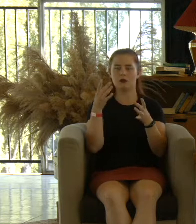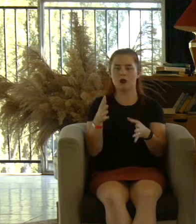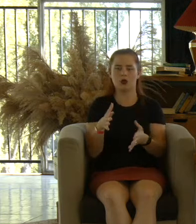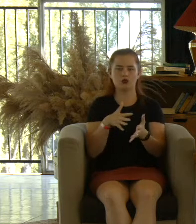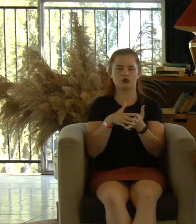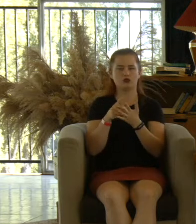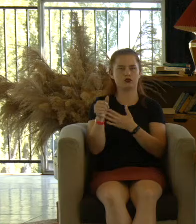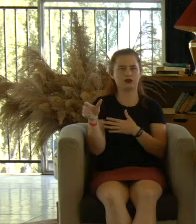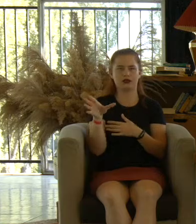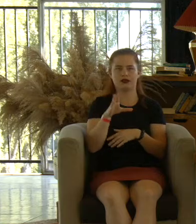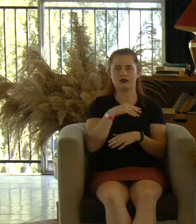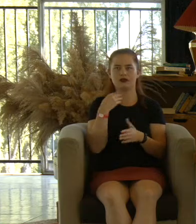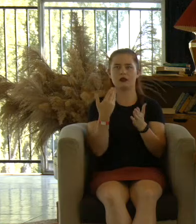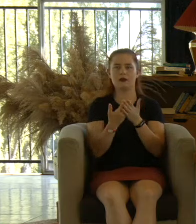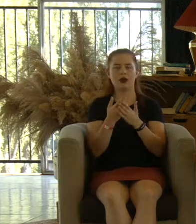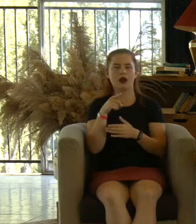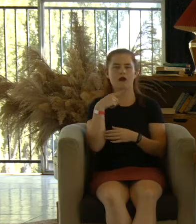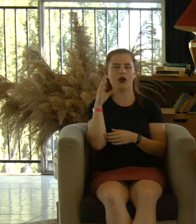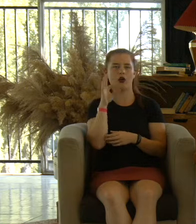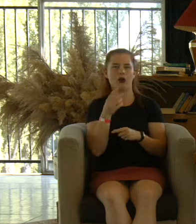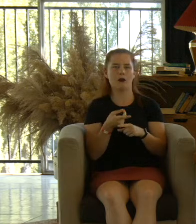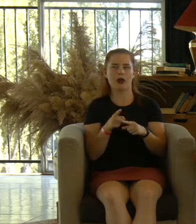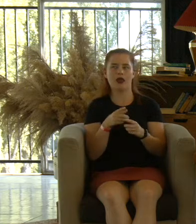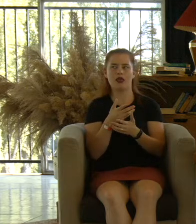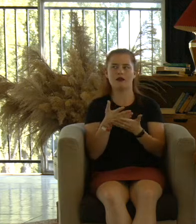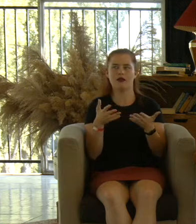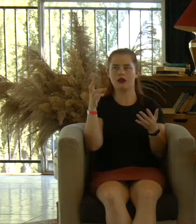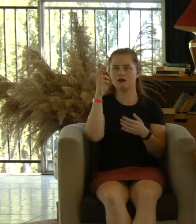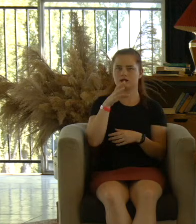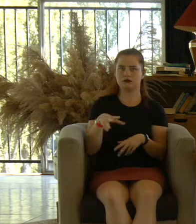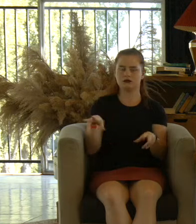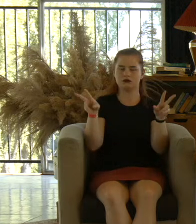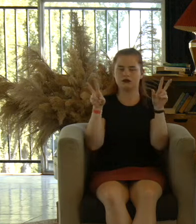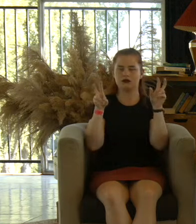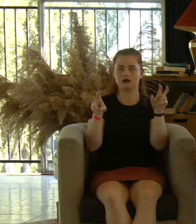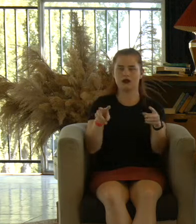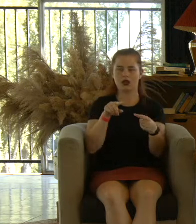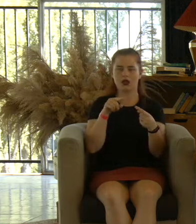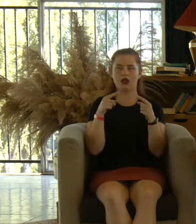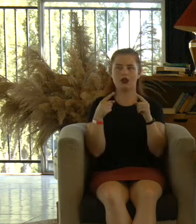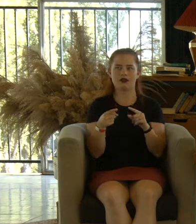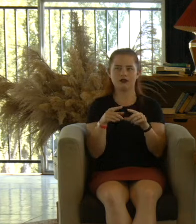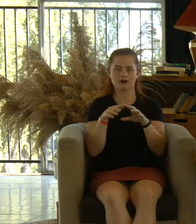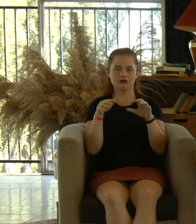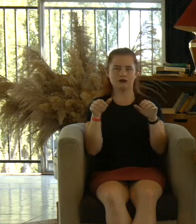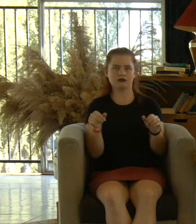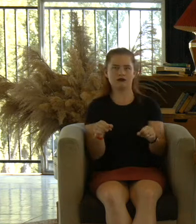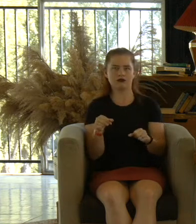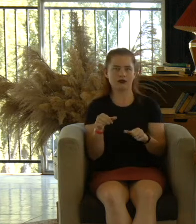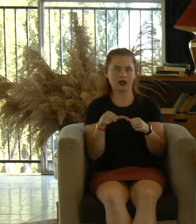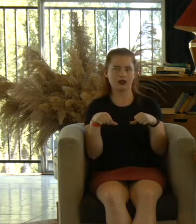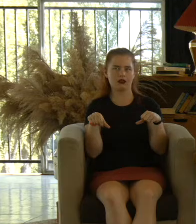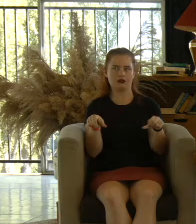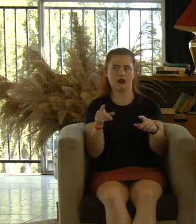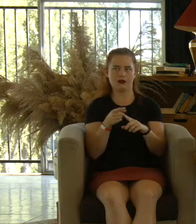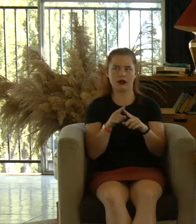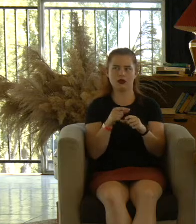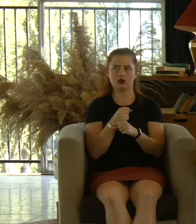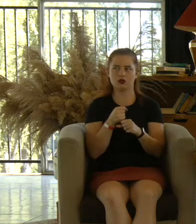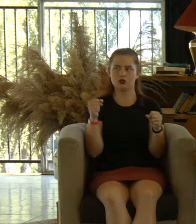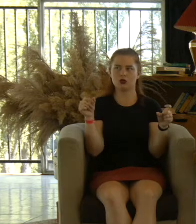Все примеры монополии говорят об этом. Потому в разных странах есть антимонопольные комитеты и так далее. И получается, что супермаркеты